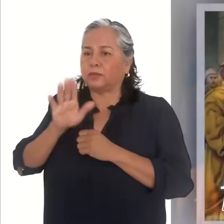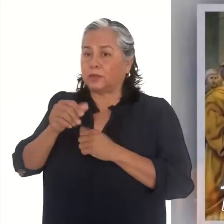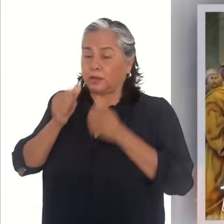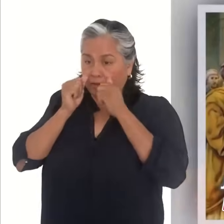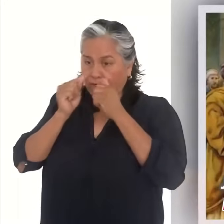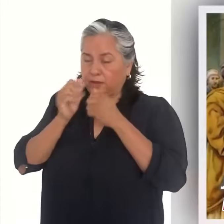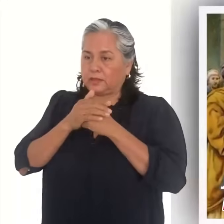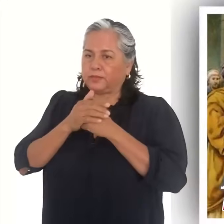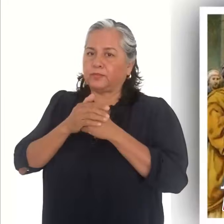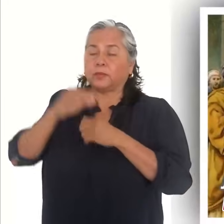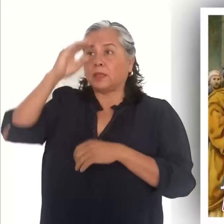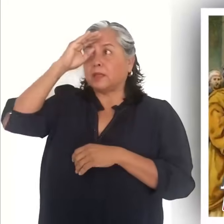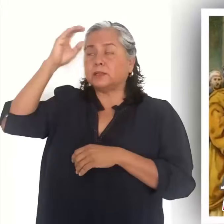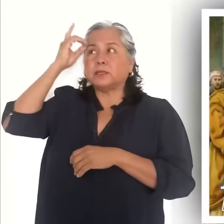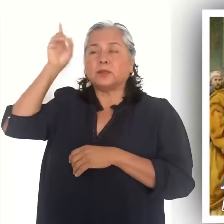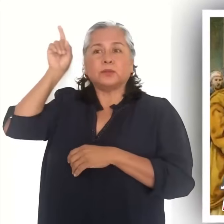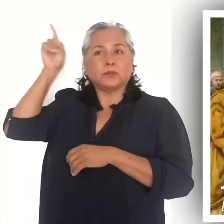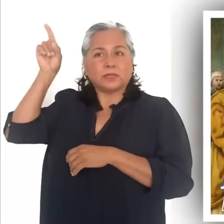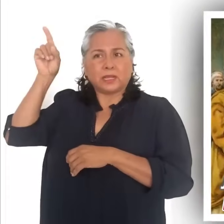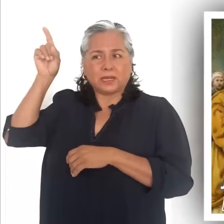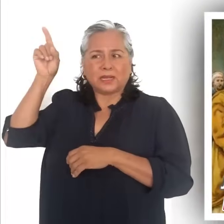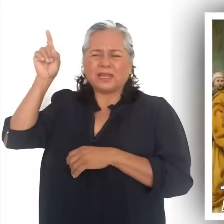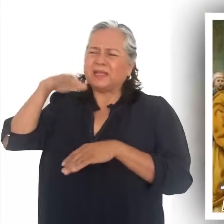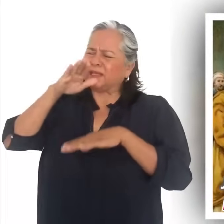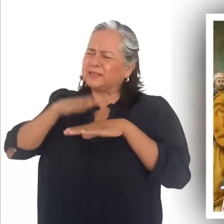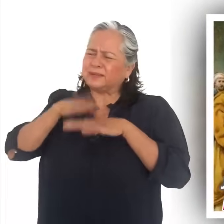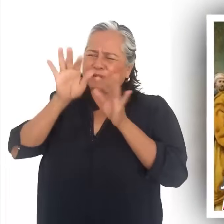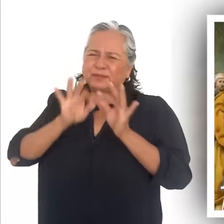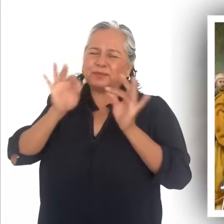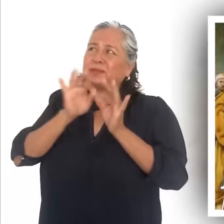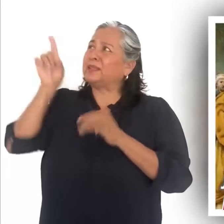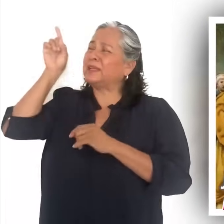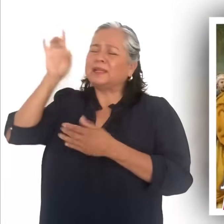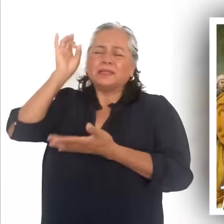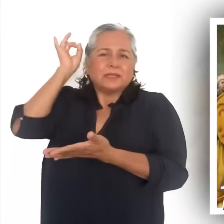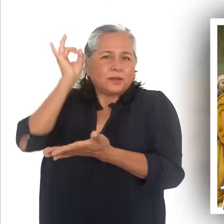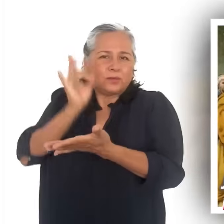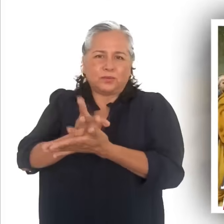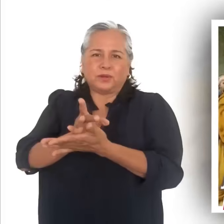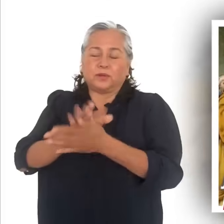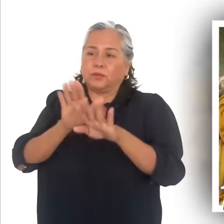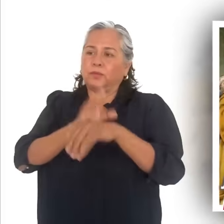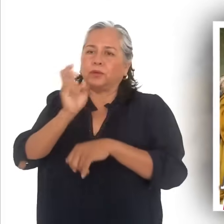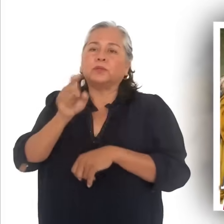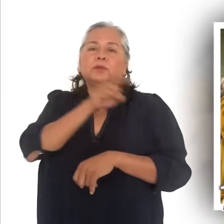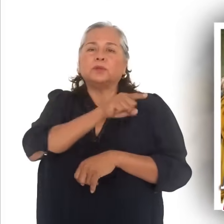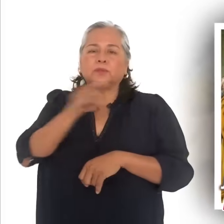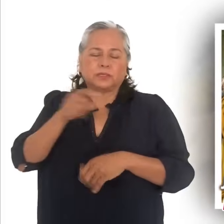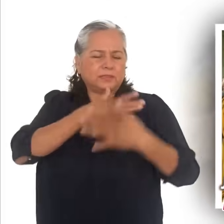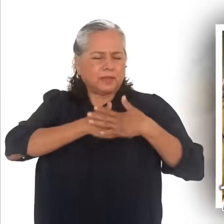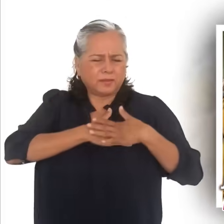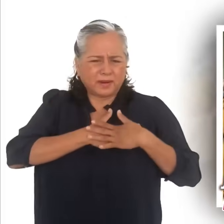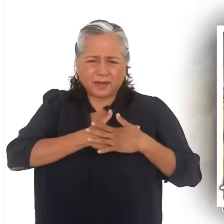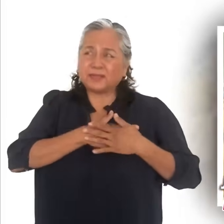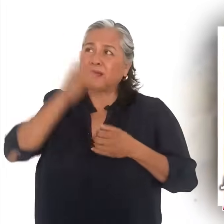escucha Israel, el Señor, nuestro Dios, es el único Señor. Amarás al Señor tu Dios